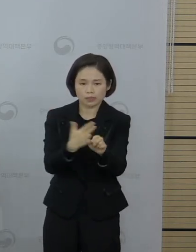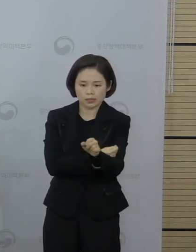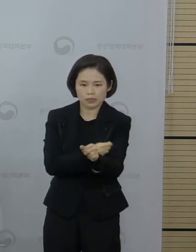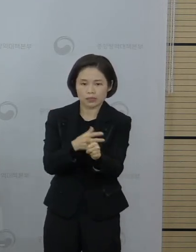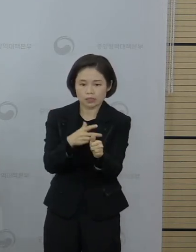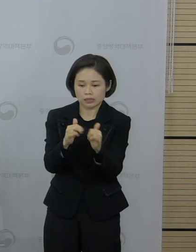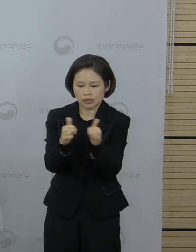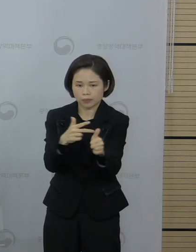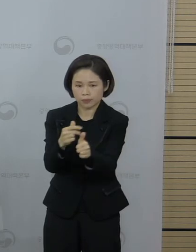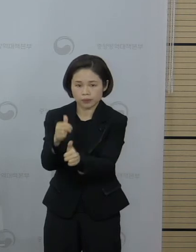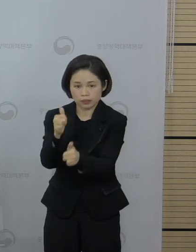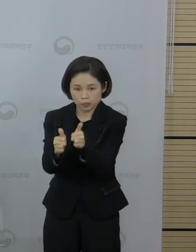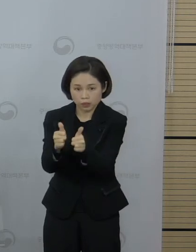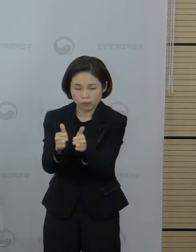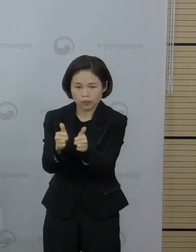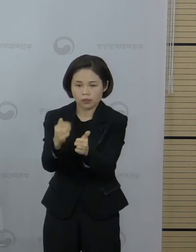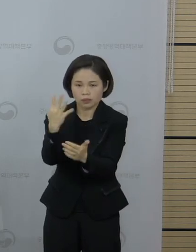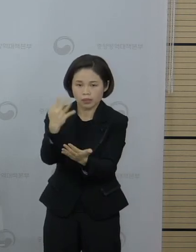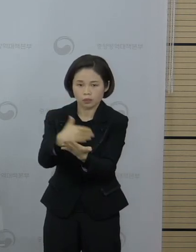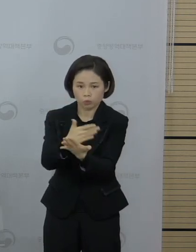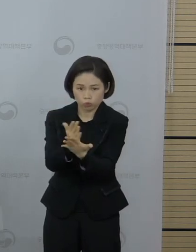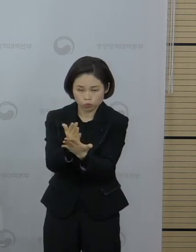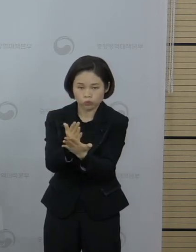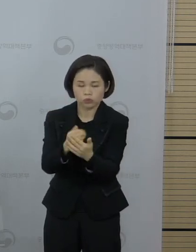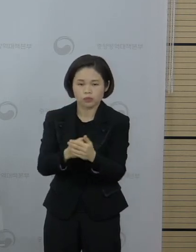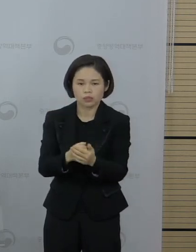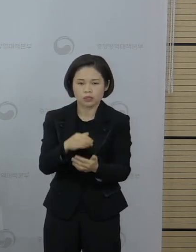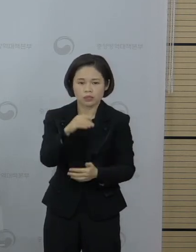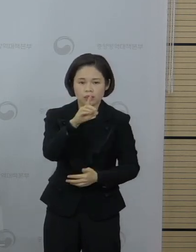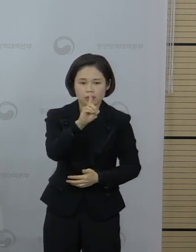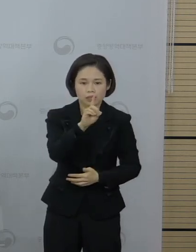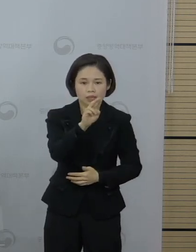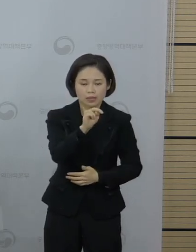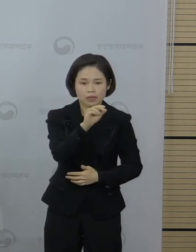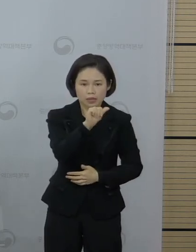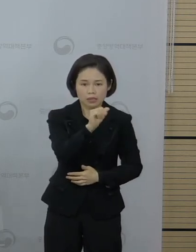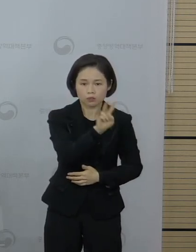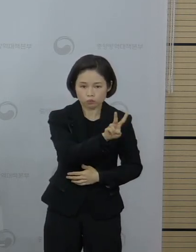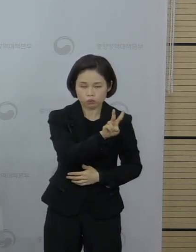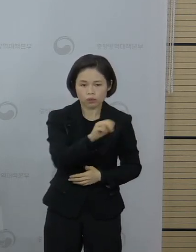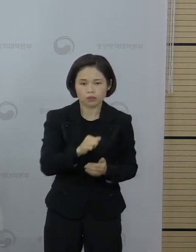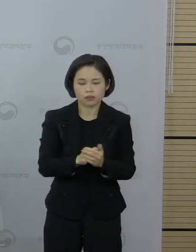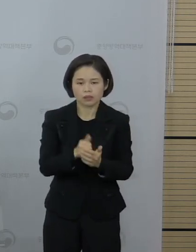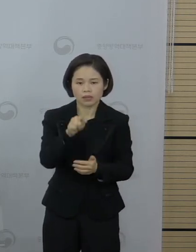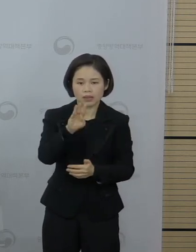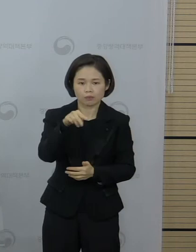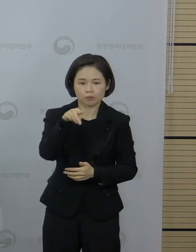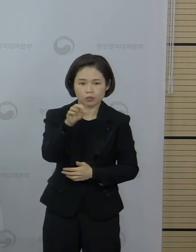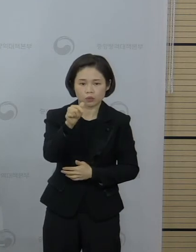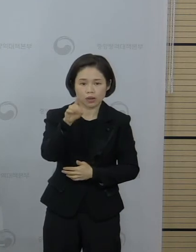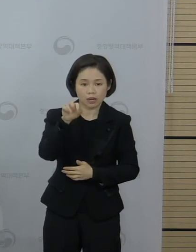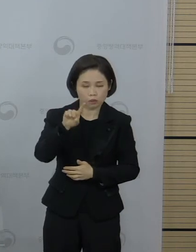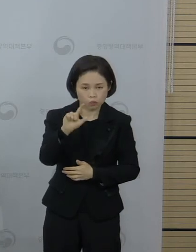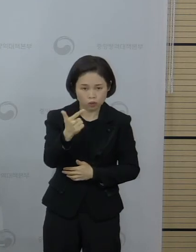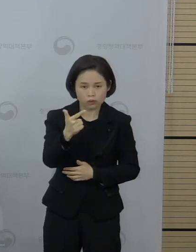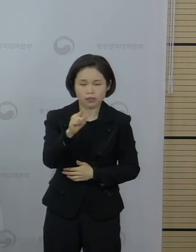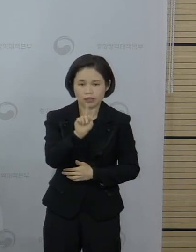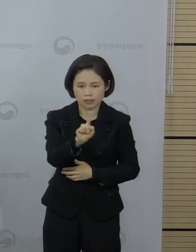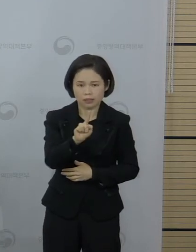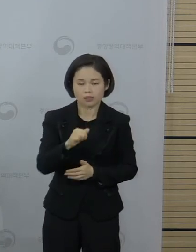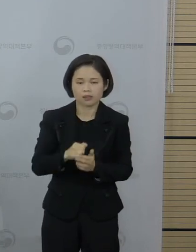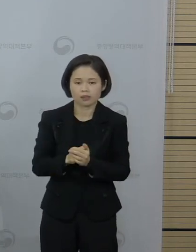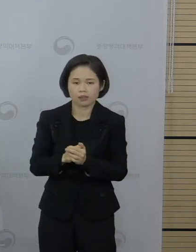관련해서는 현재 총 4종, 그중에는 DNA 백신이 2종, 합성 항원 백신 1종,